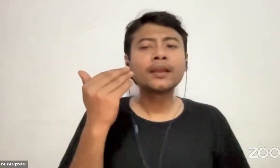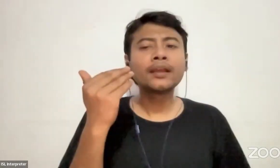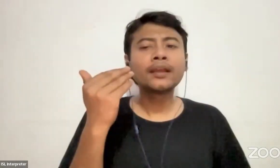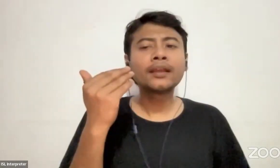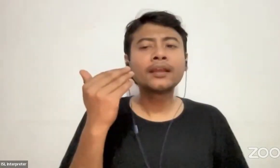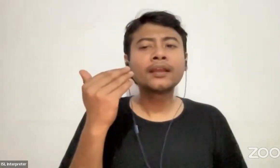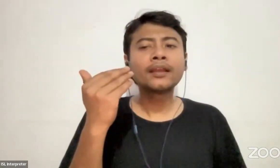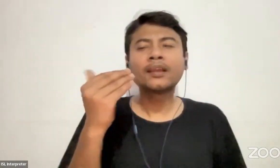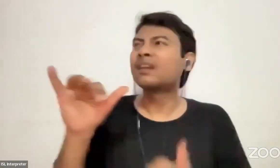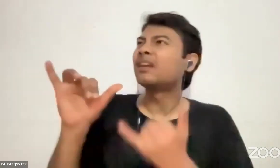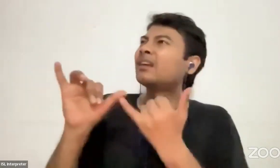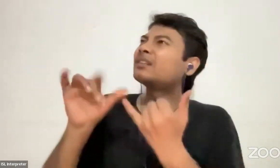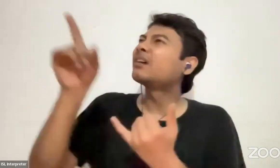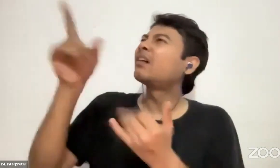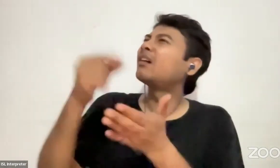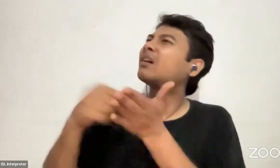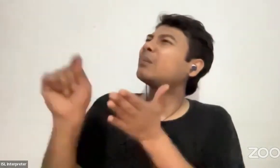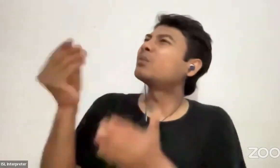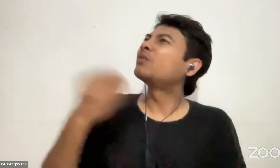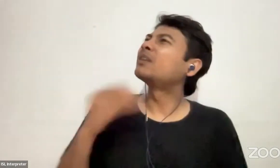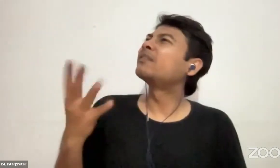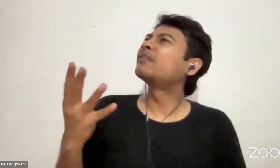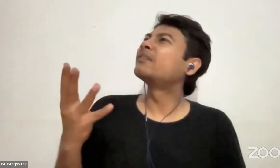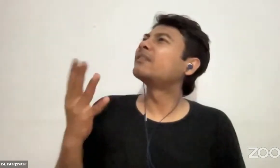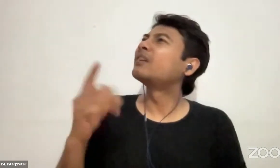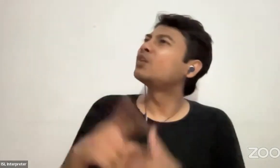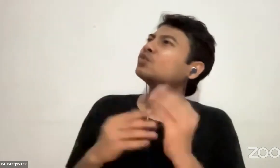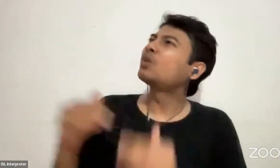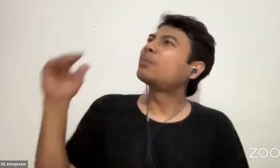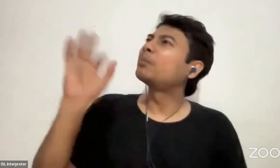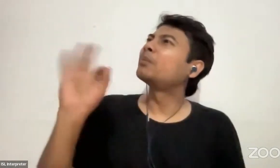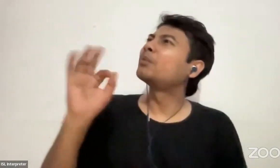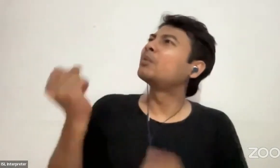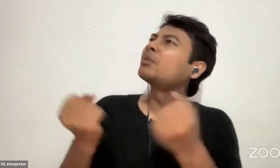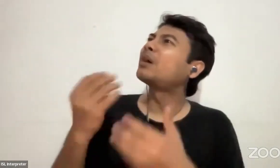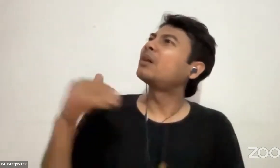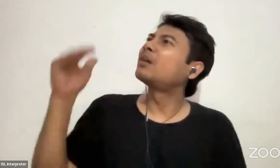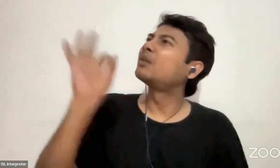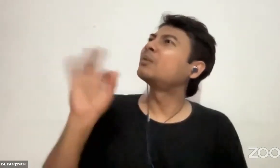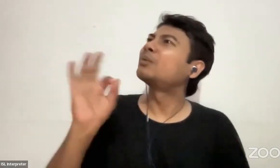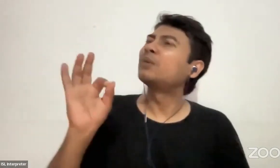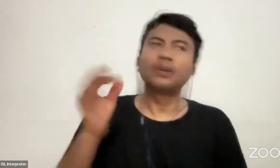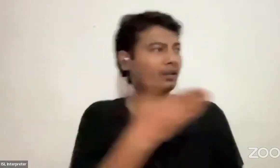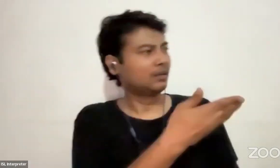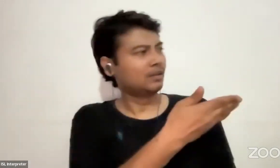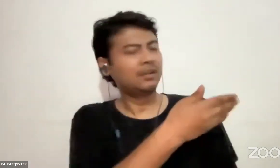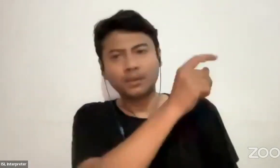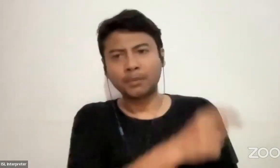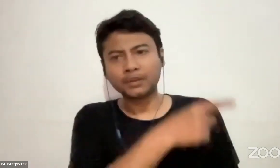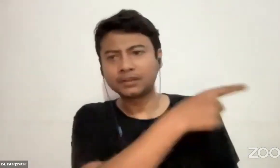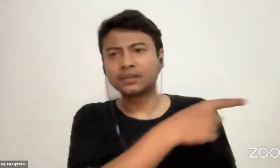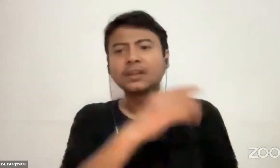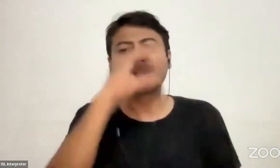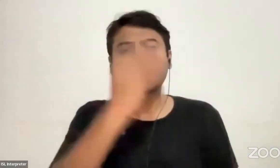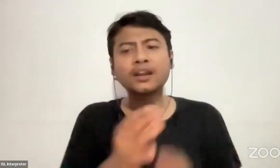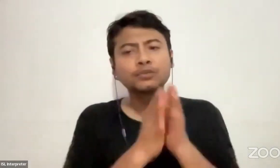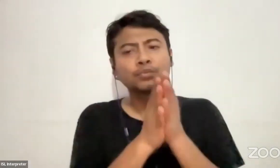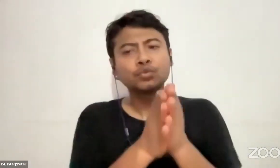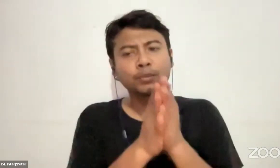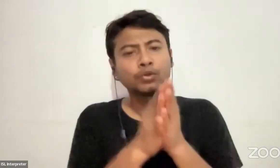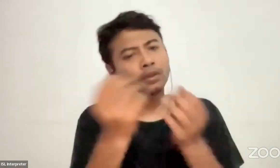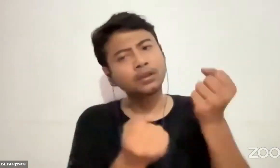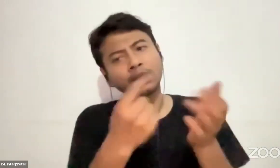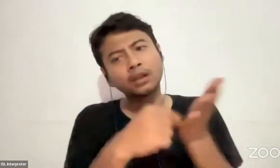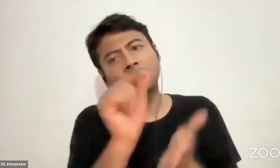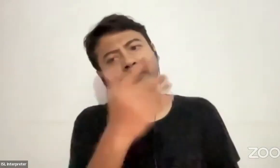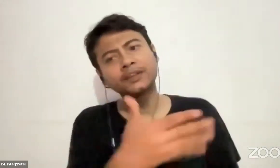क्या है, नीचे हैं। और गणेश जी ने मुझे गाड़ी दे दी, तो इसलिए गणेश जी ऊपर हैं। तो ऐसी बात सोचना ये